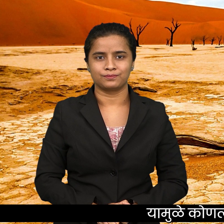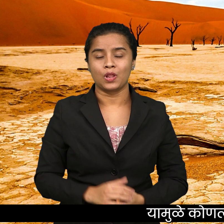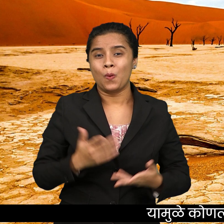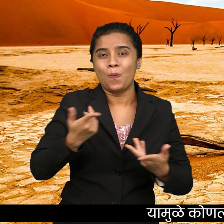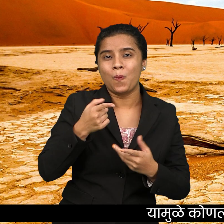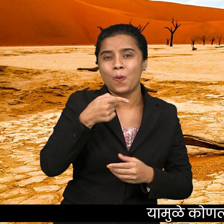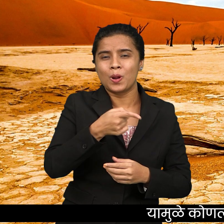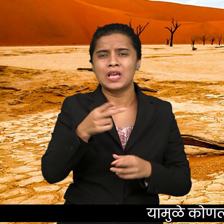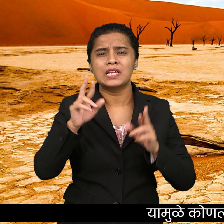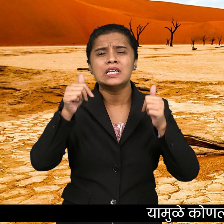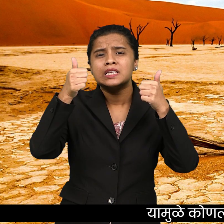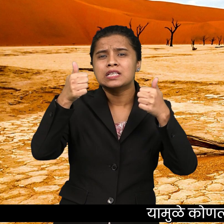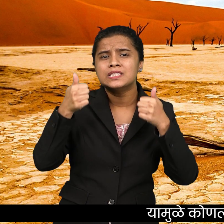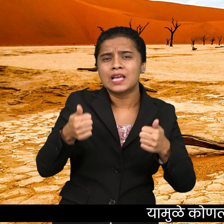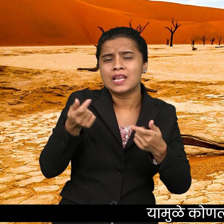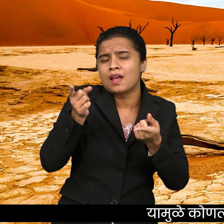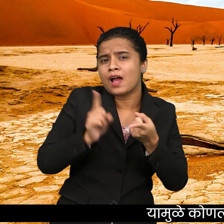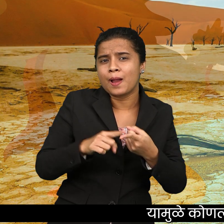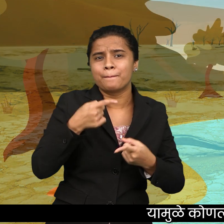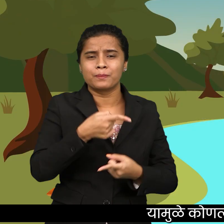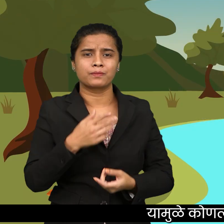यामुळे कोणत्या परिस्थिती उद्भवतात?